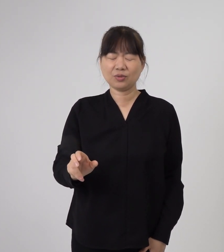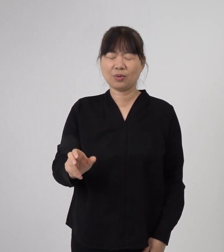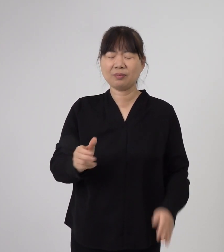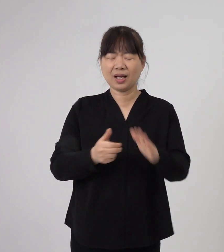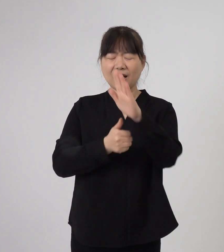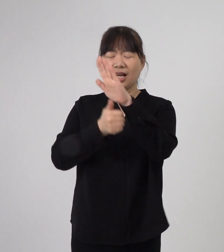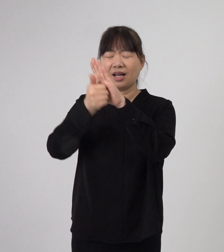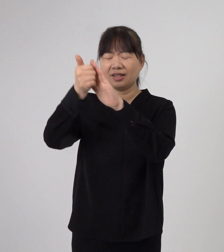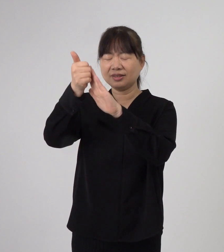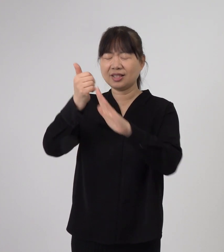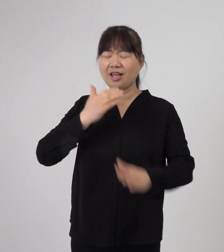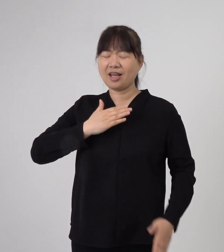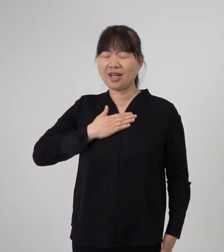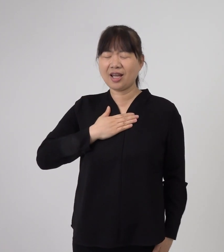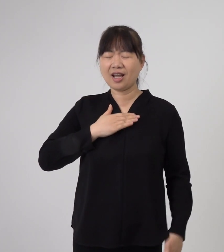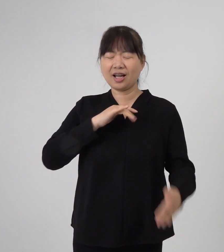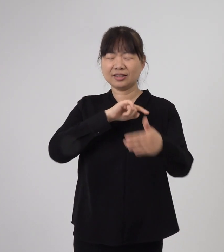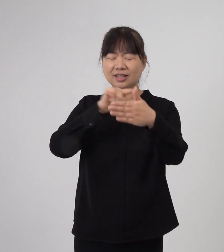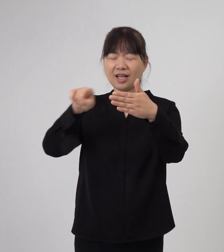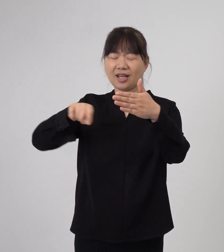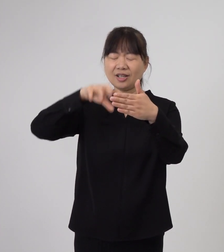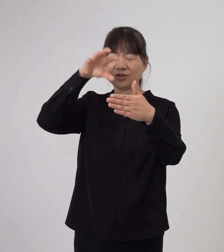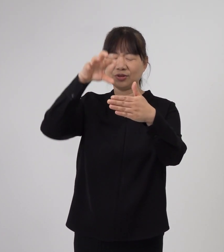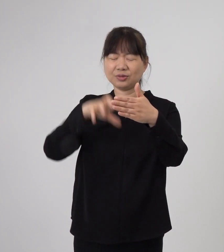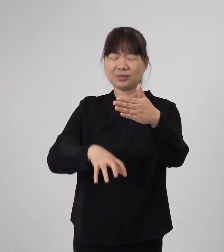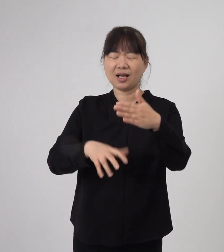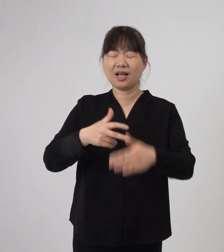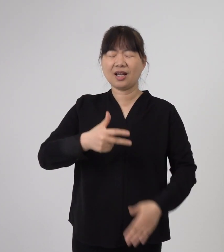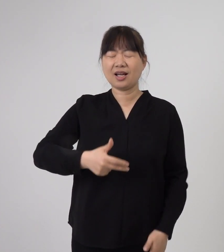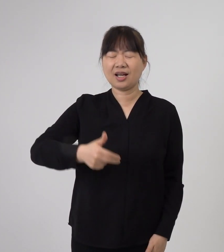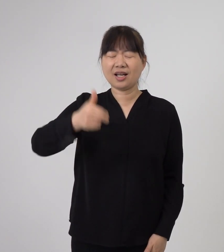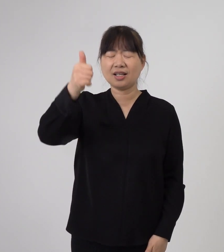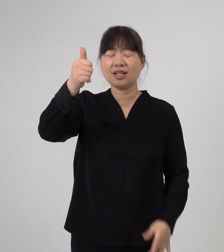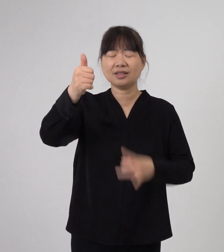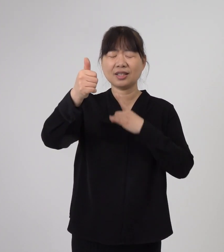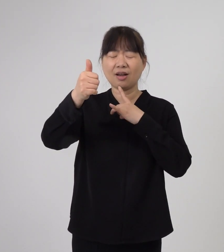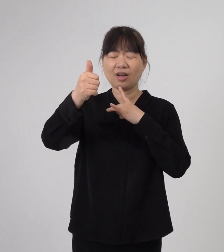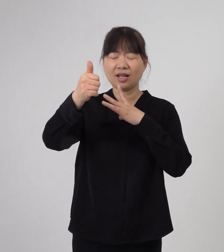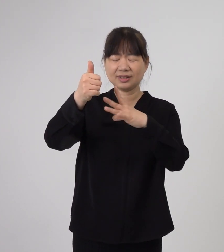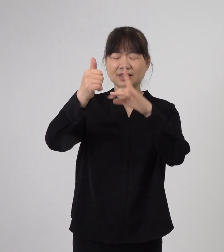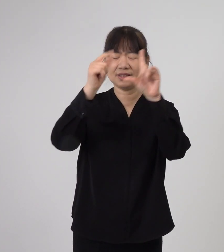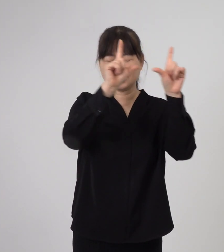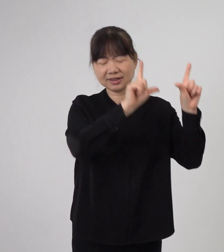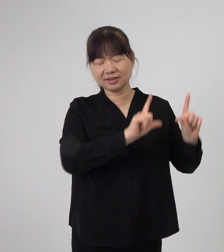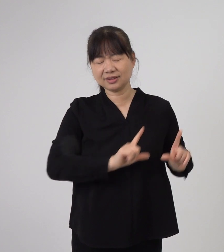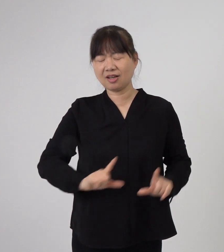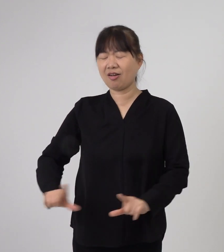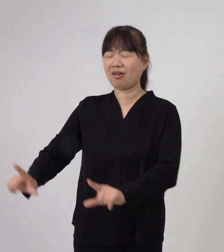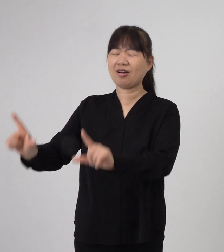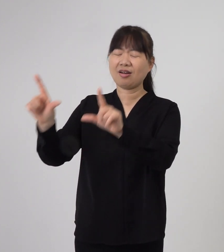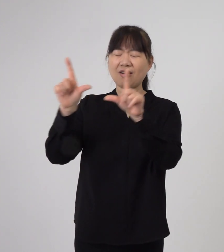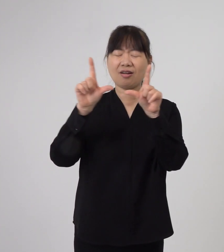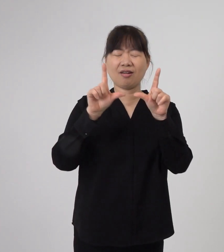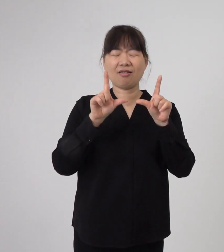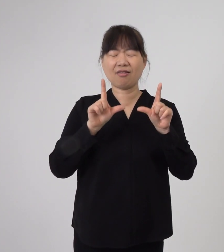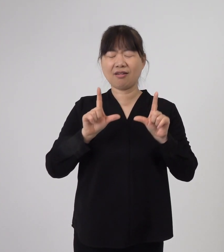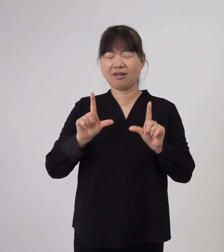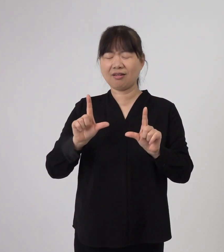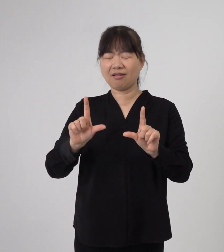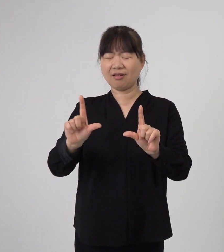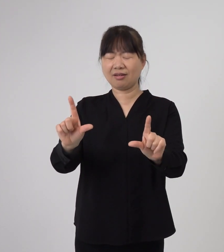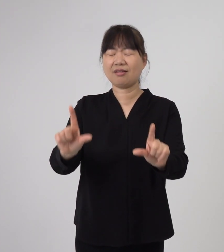십자가의 소망 내 안에 주만 사시는 것.